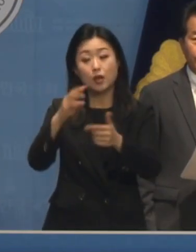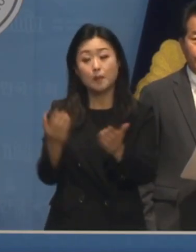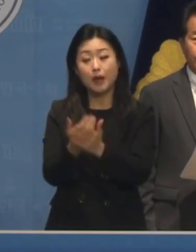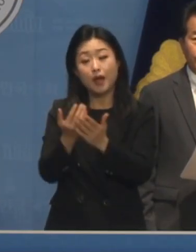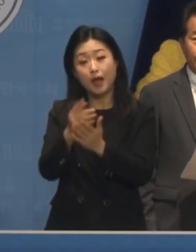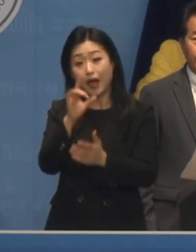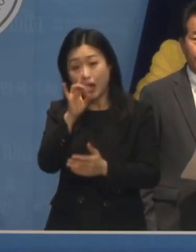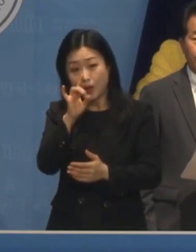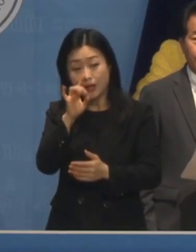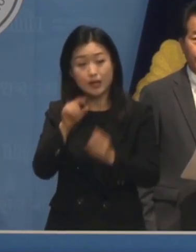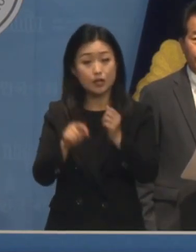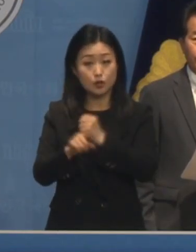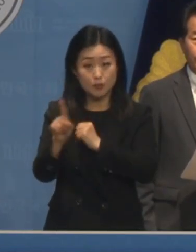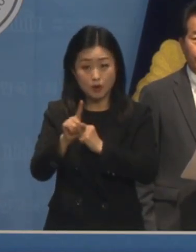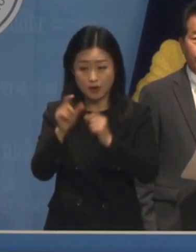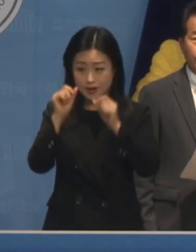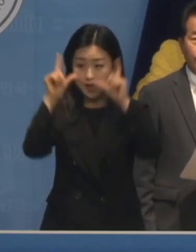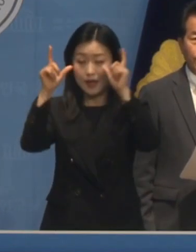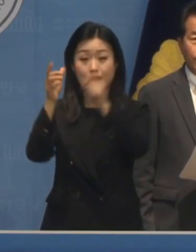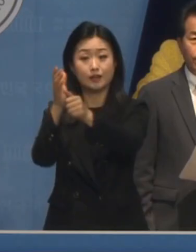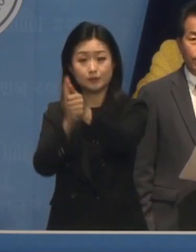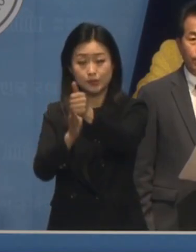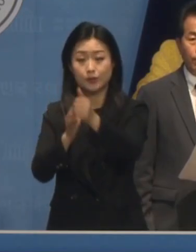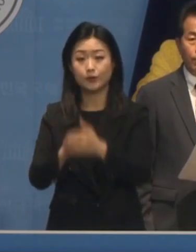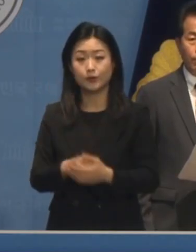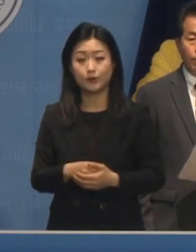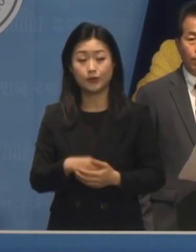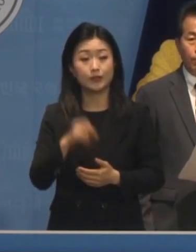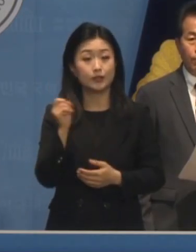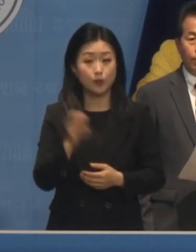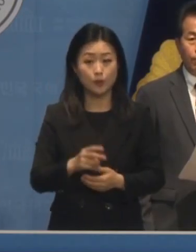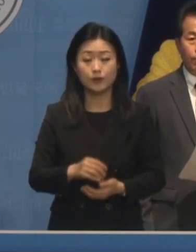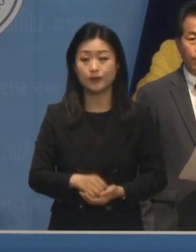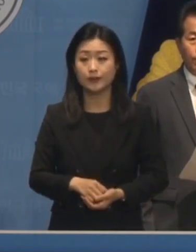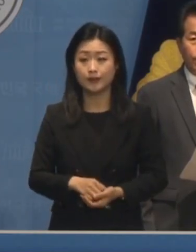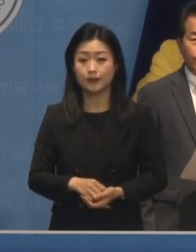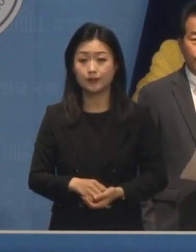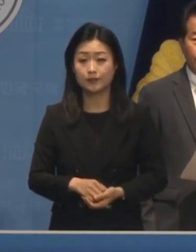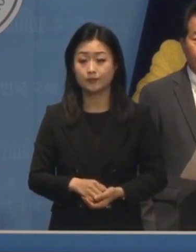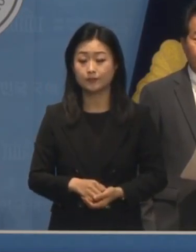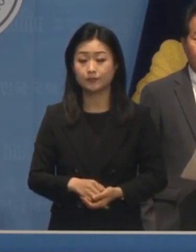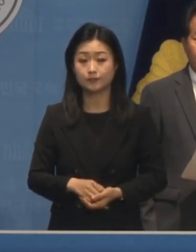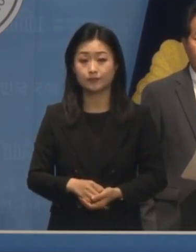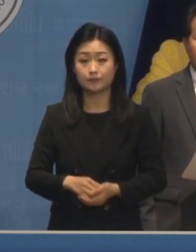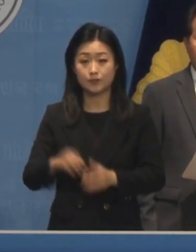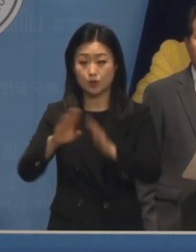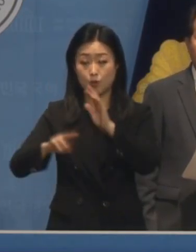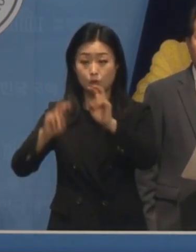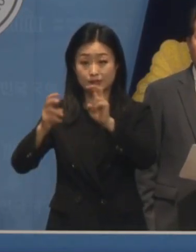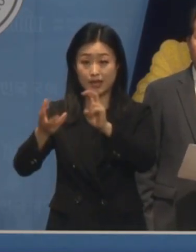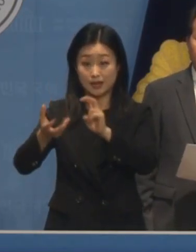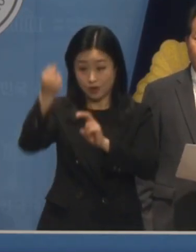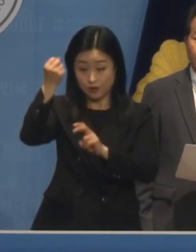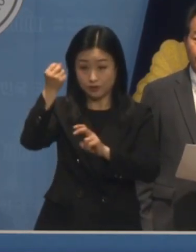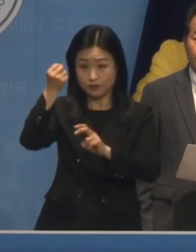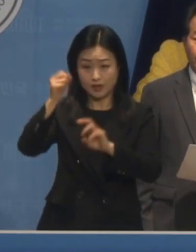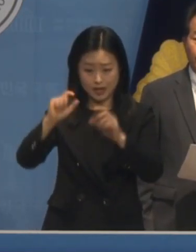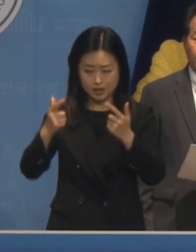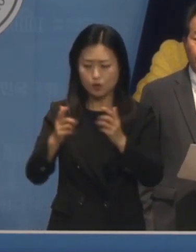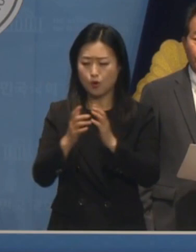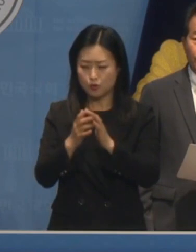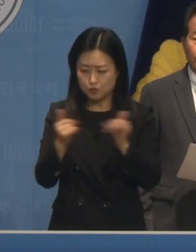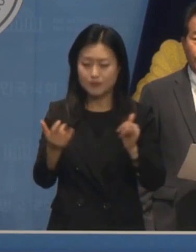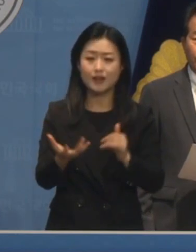저해하고 있는지 깨닫기 바랍니다 또한 인천공항은 공항공사의 소유물이 아니라 시민의